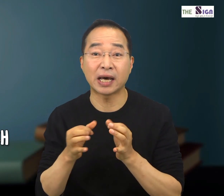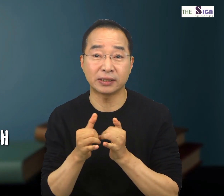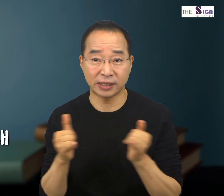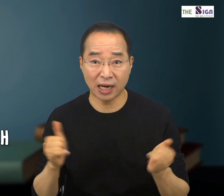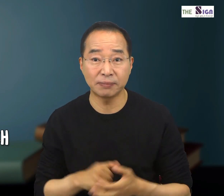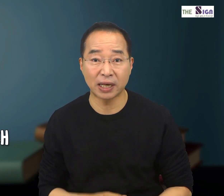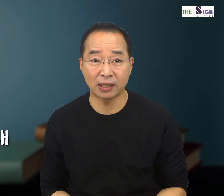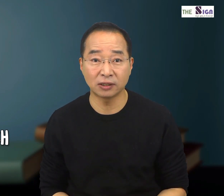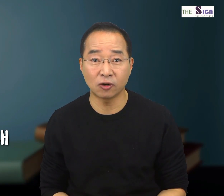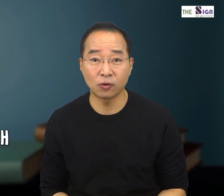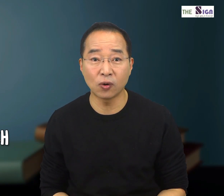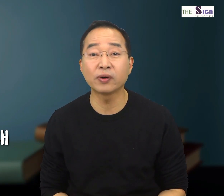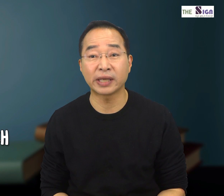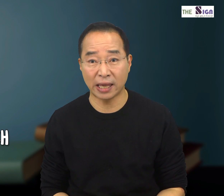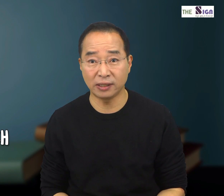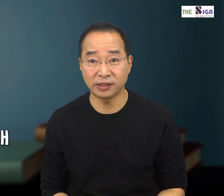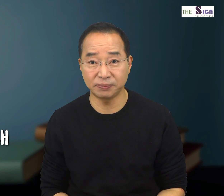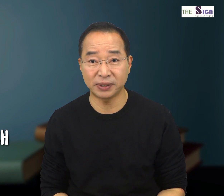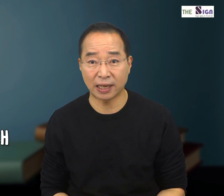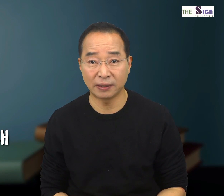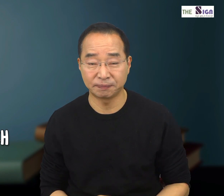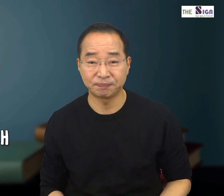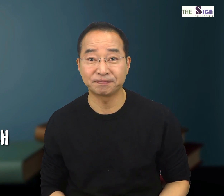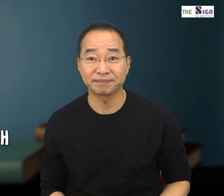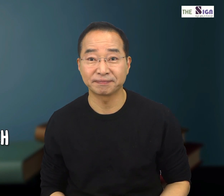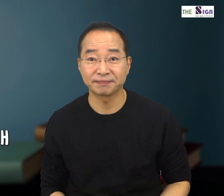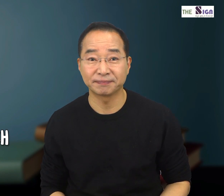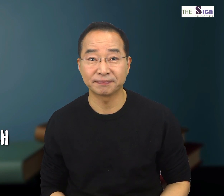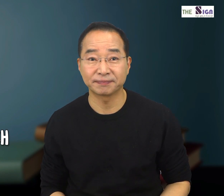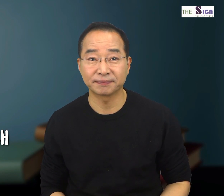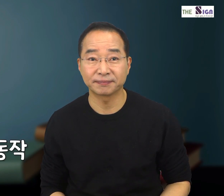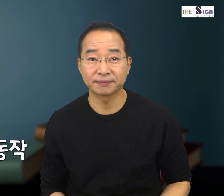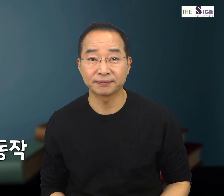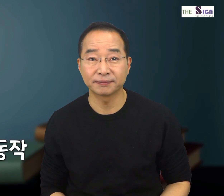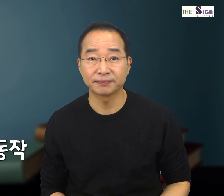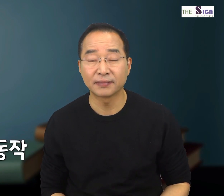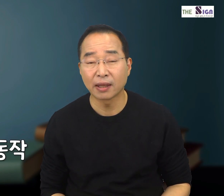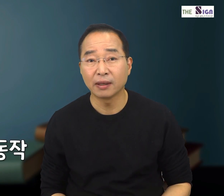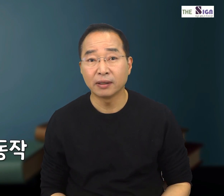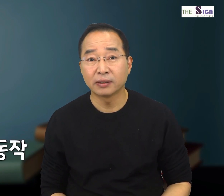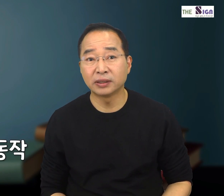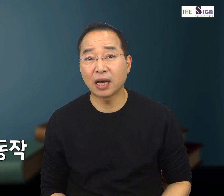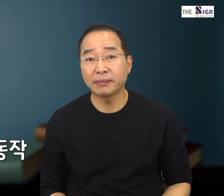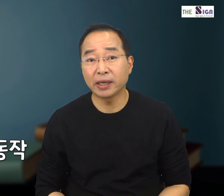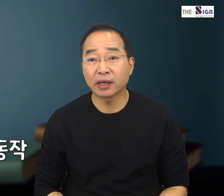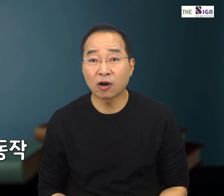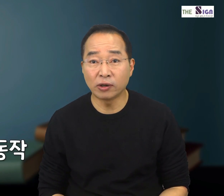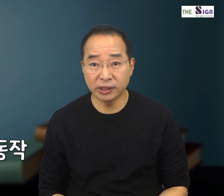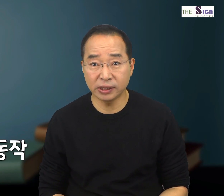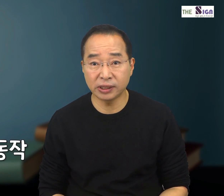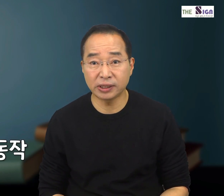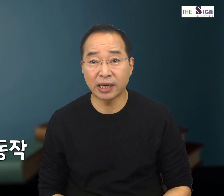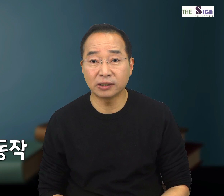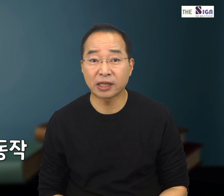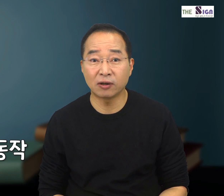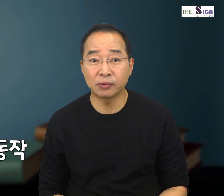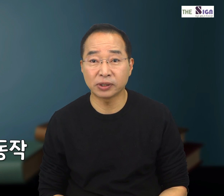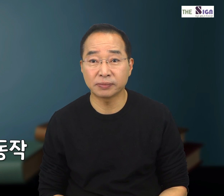장사하는 사람이라는 걸로 개인을 씁니다. 그 다음에 거짓이라는 단어를 보겠습니다.